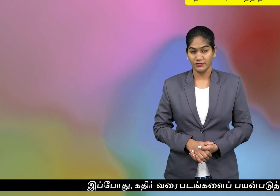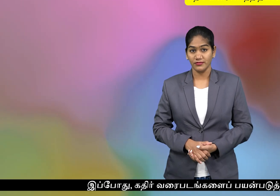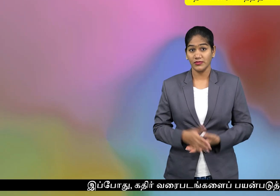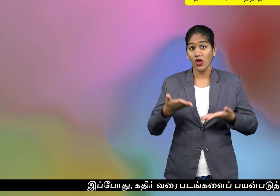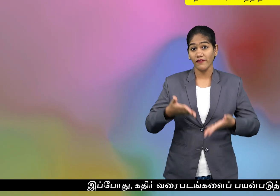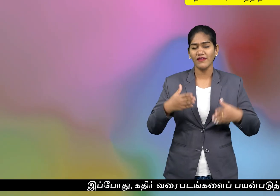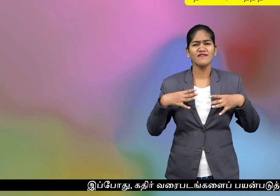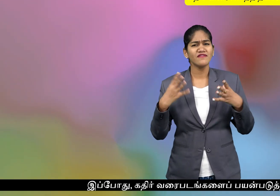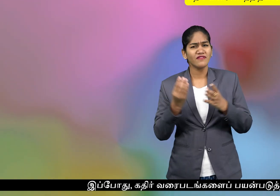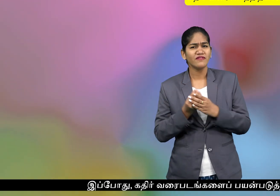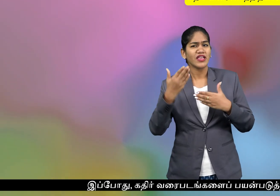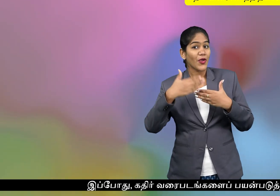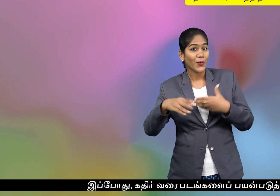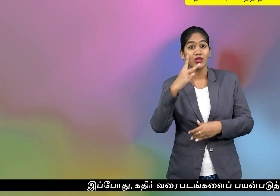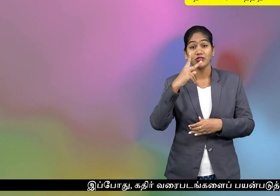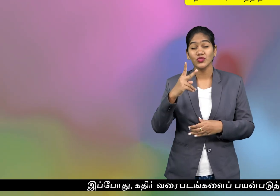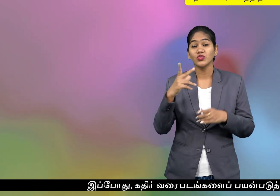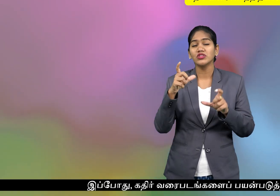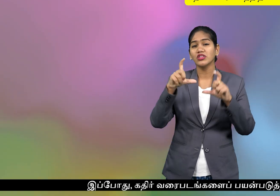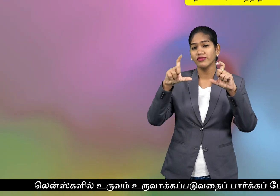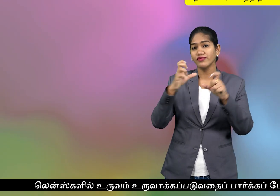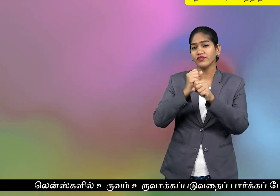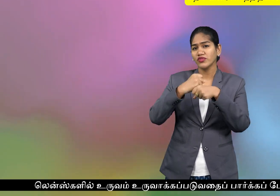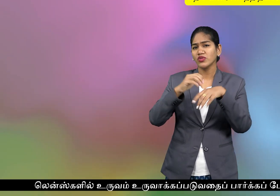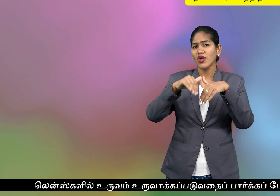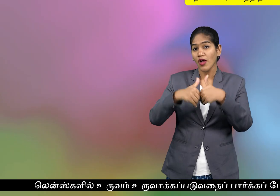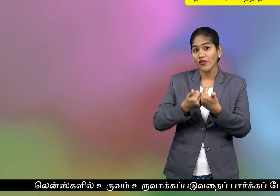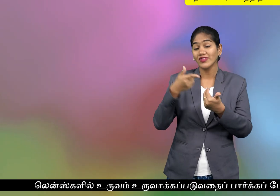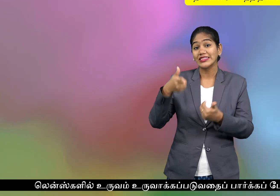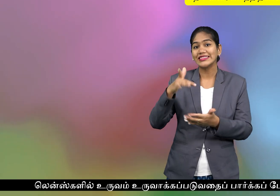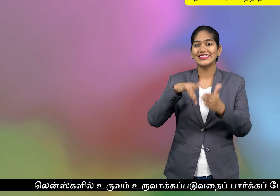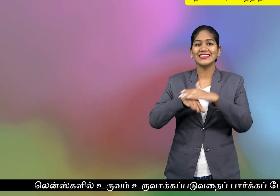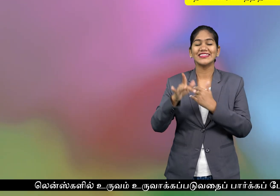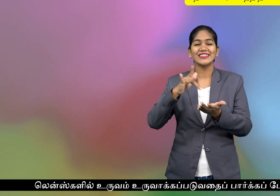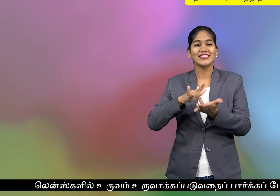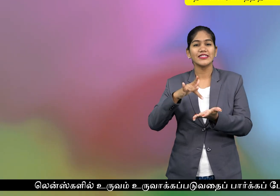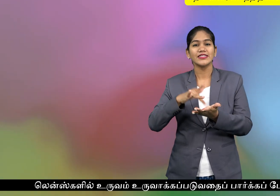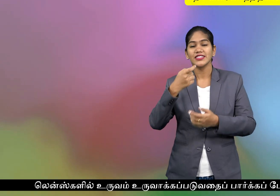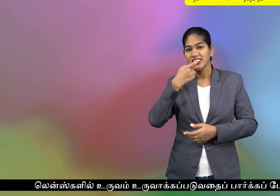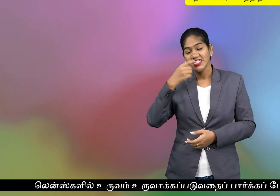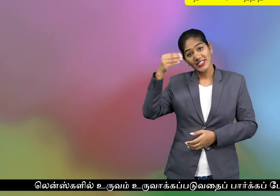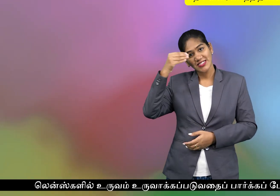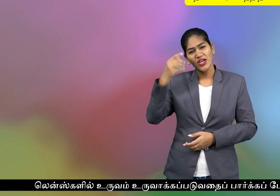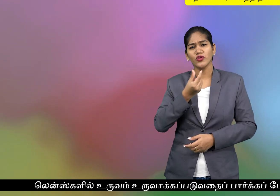இப்போது கதிர் வரைபடங்களை பயன்படுத்தி வில்லைகளில் உருவம் உருவாக்கப்படுவதை பார்க்க போகிறோம்.